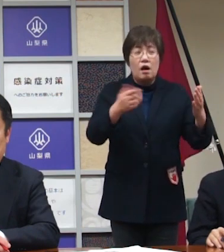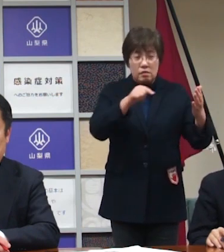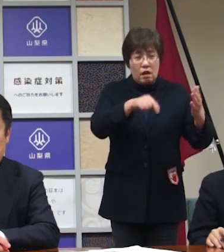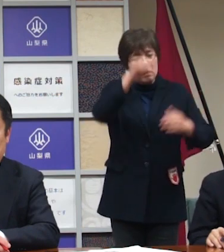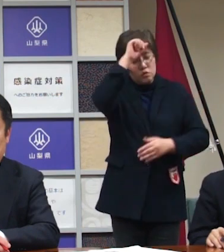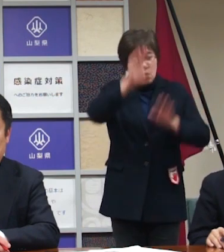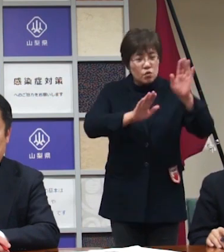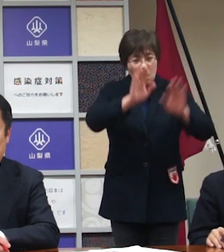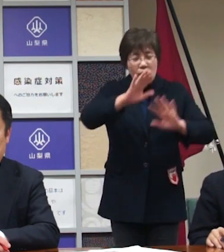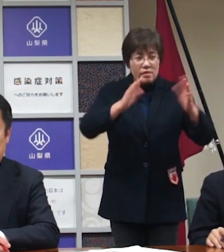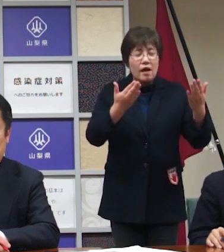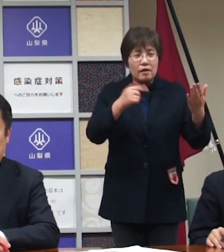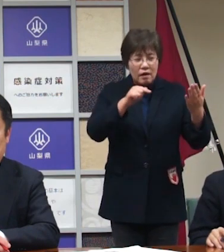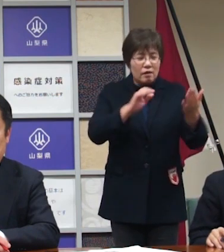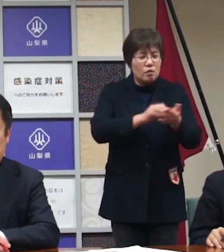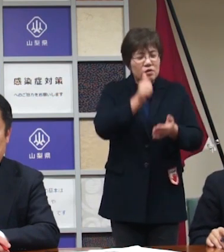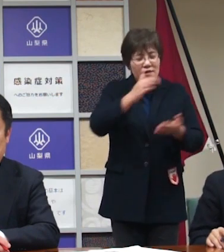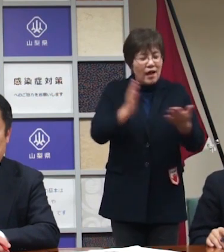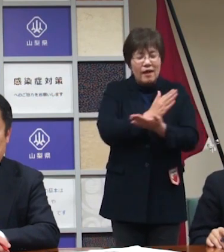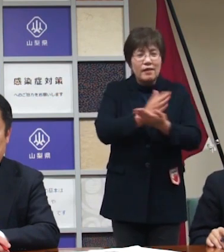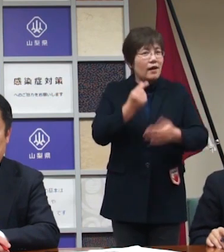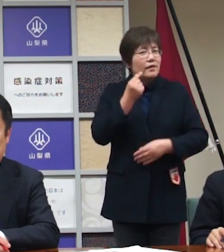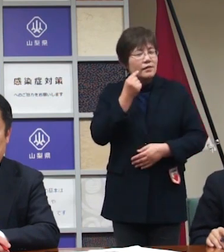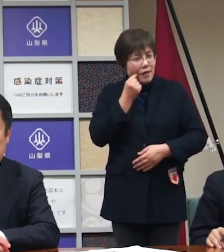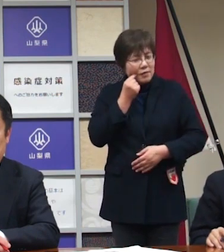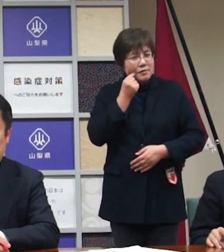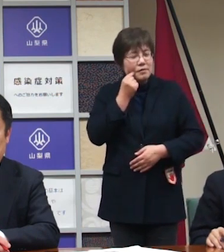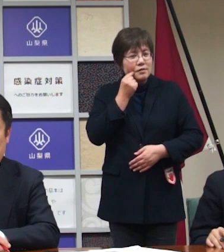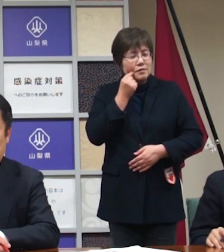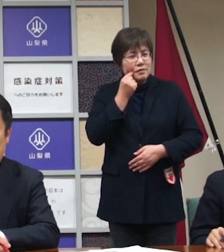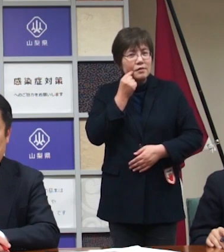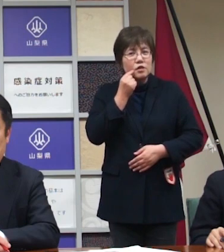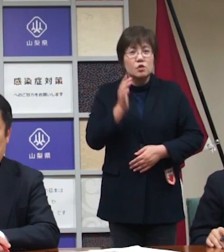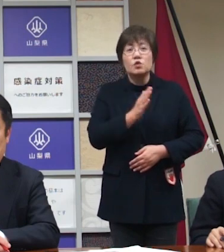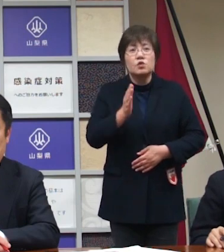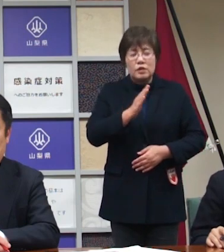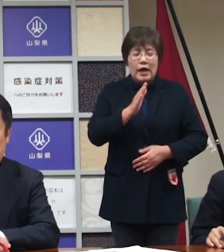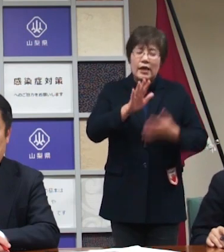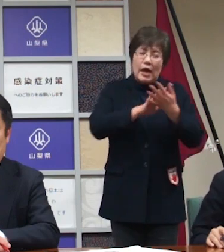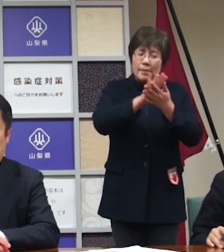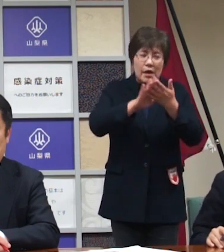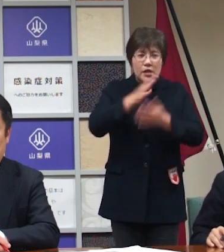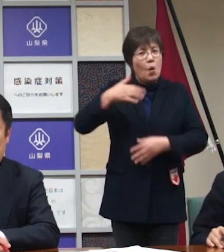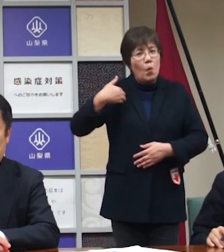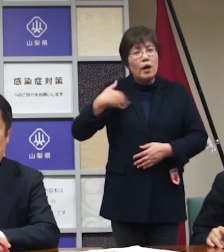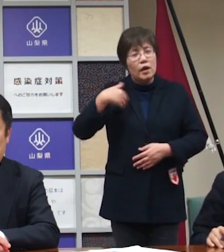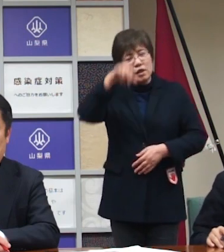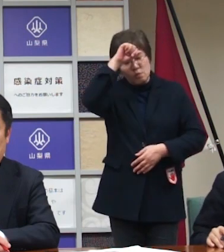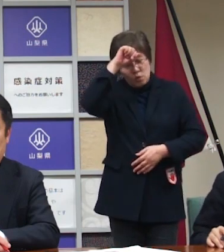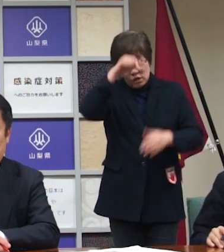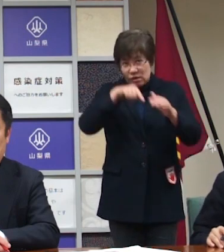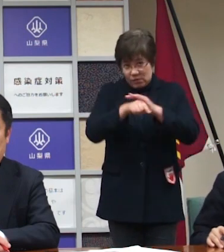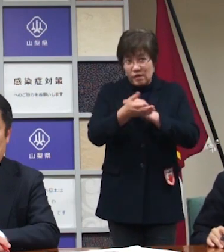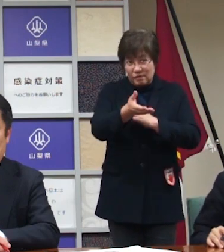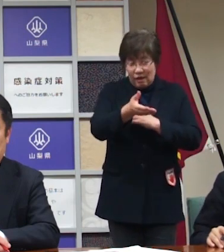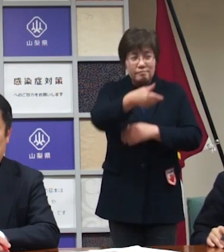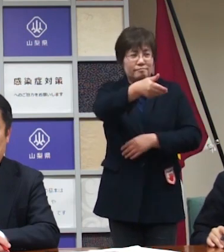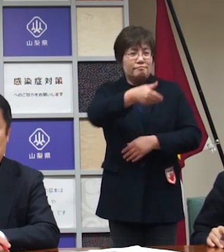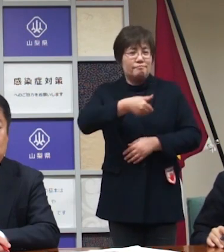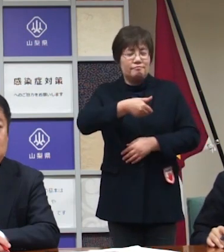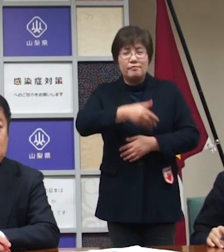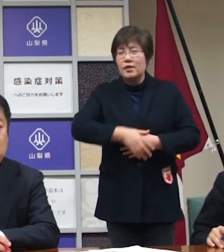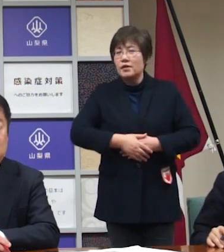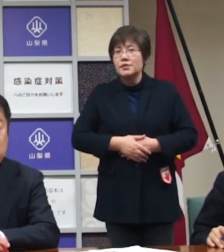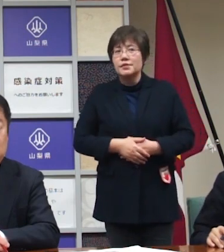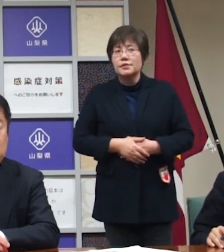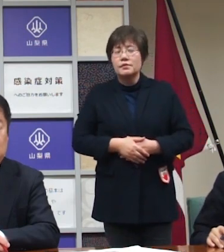そういう判別がお医者さんでもできないほど、やっぱりこう未知なのでわからないということなんでしょうか。 そこはちょっ